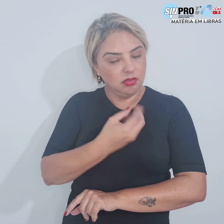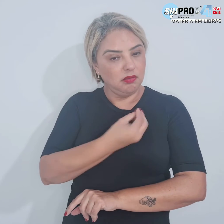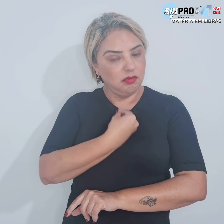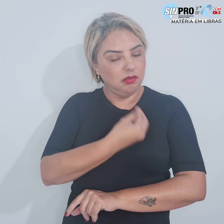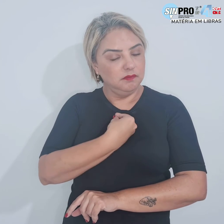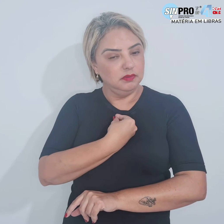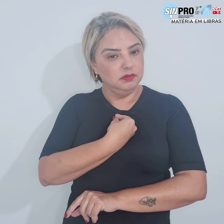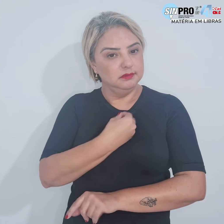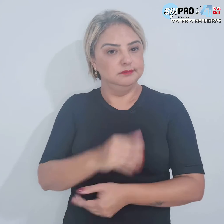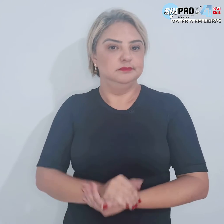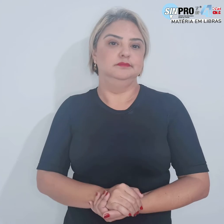avisa.